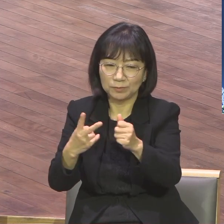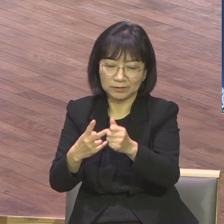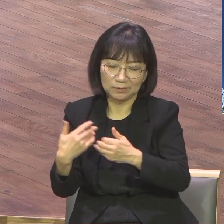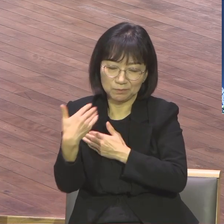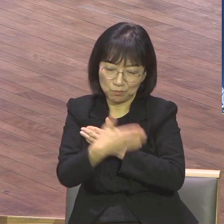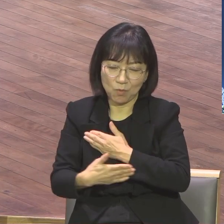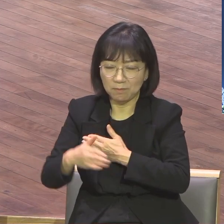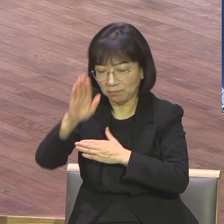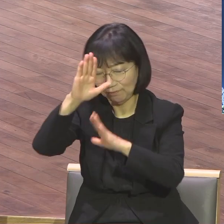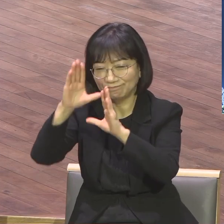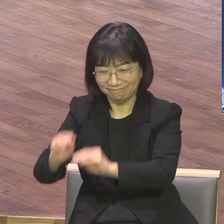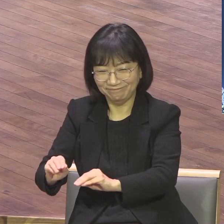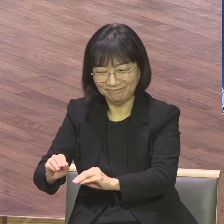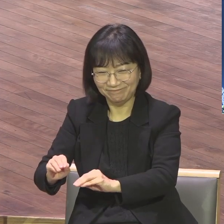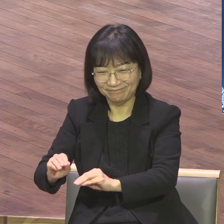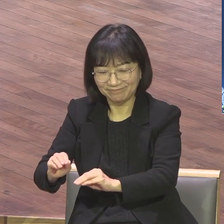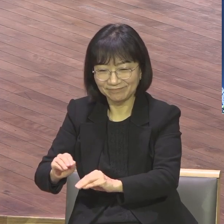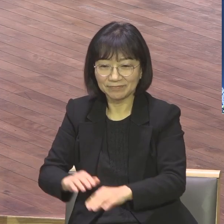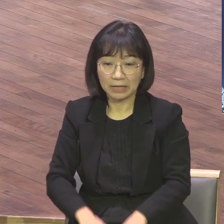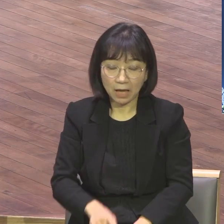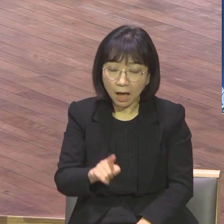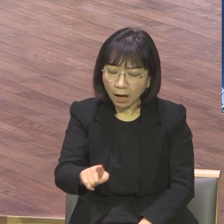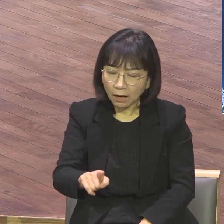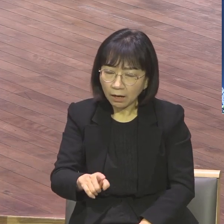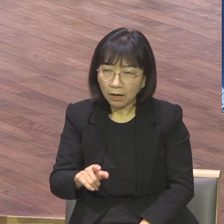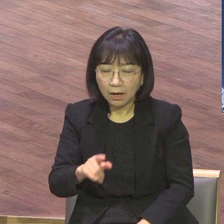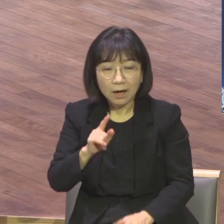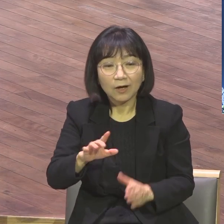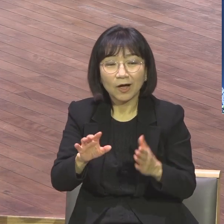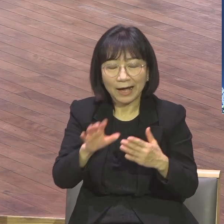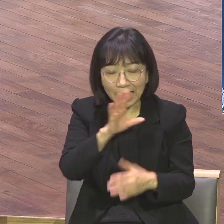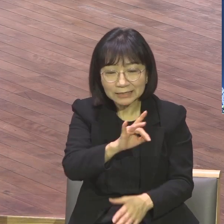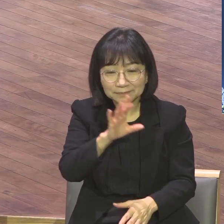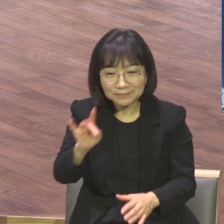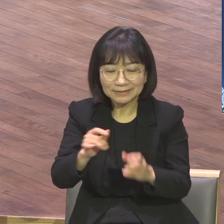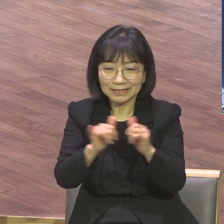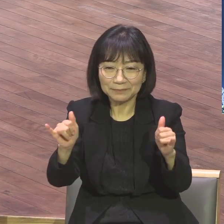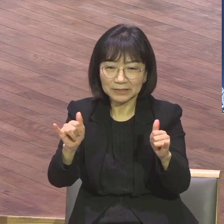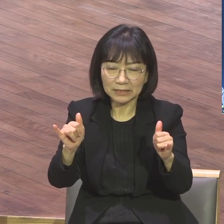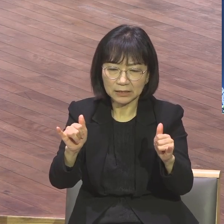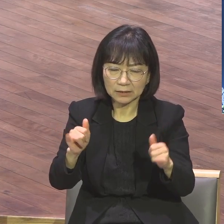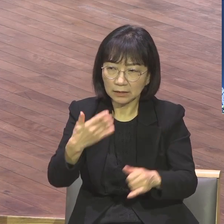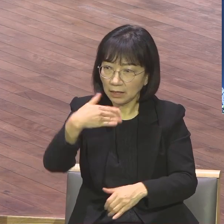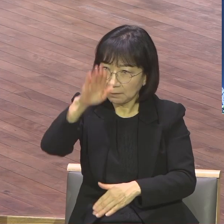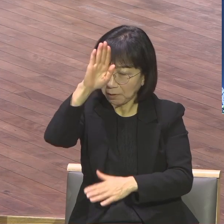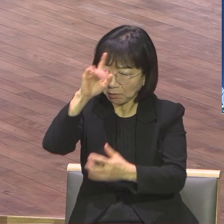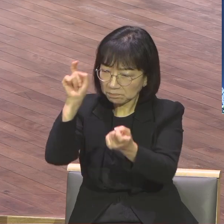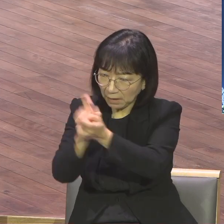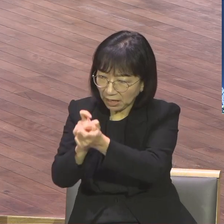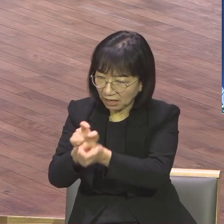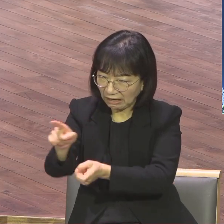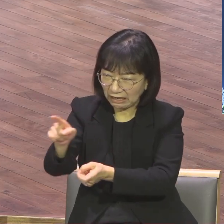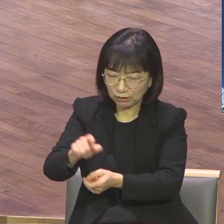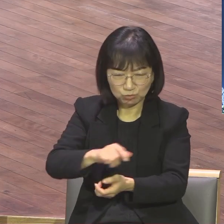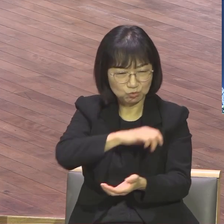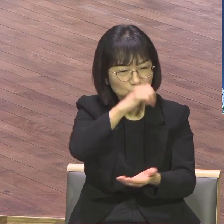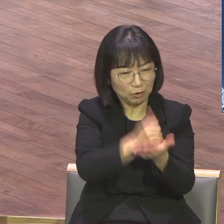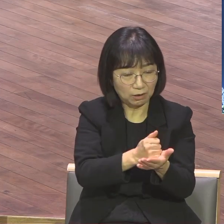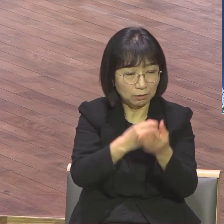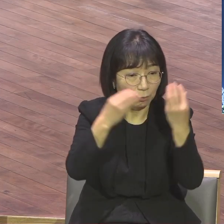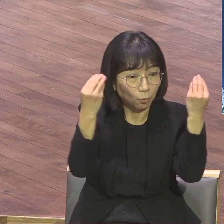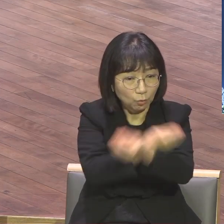무조건 죄 때문이라고 생각하는 것에 대해서 잘못됐다고 신중해야 됩니다. 뭐 잘못하면 지금 죄가